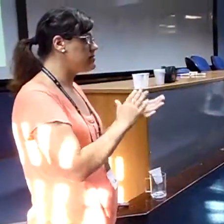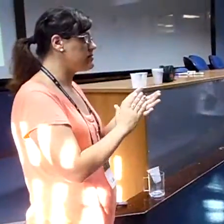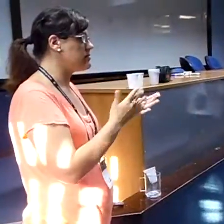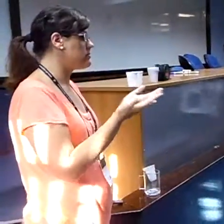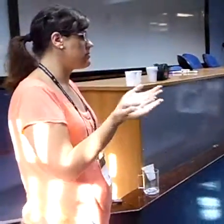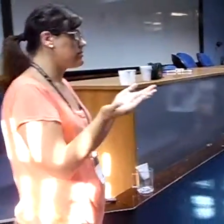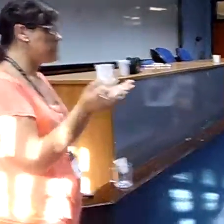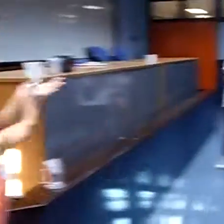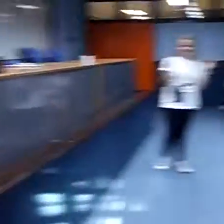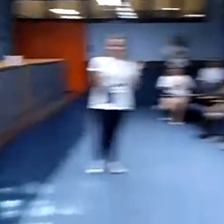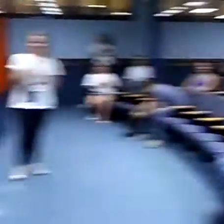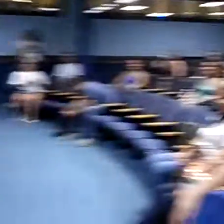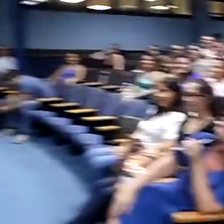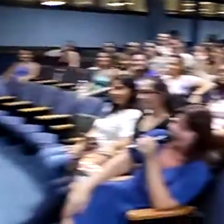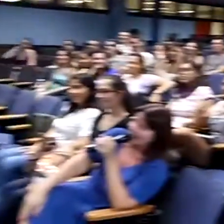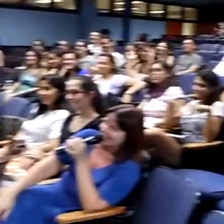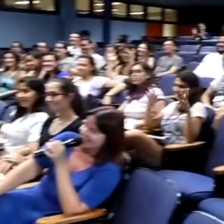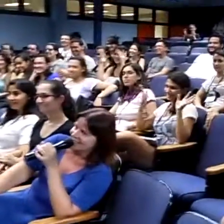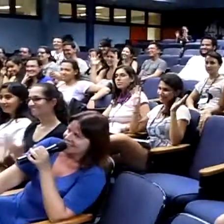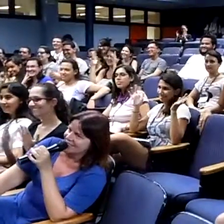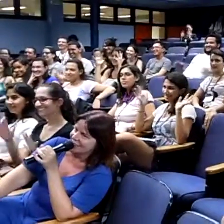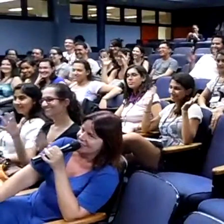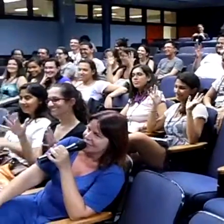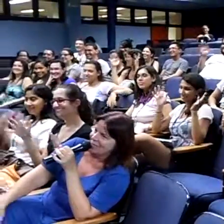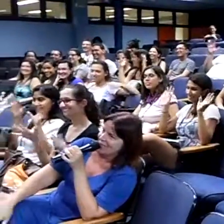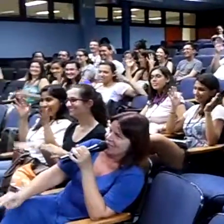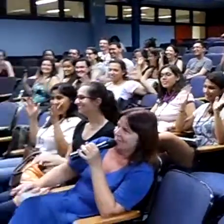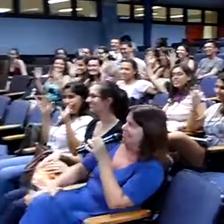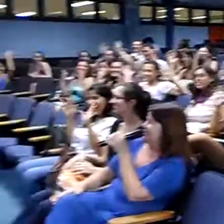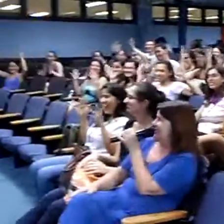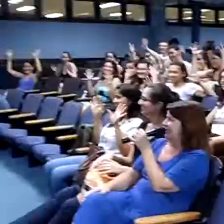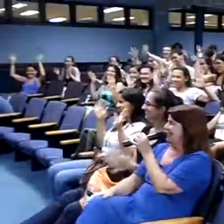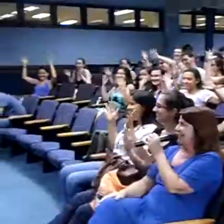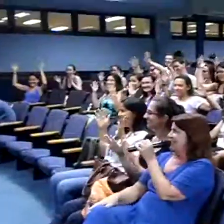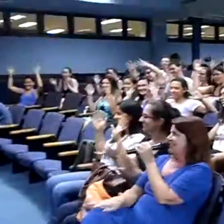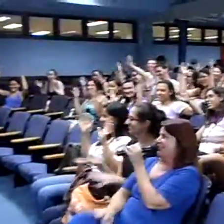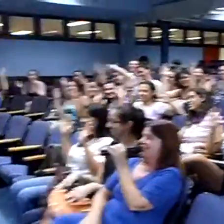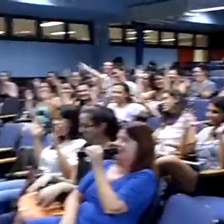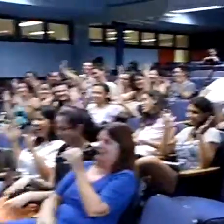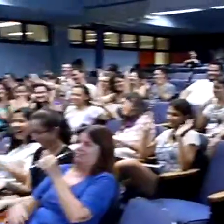audição, né? Então, é pela visão. Foi.